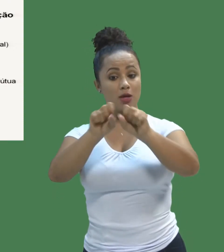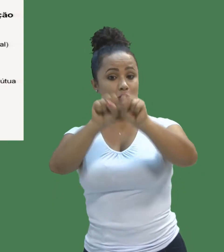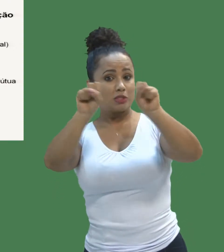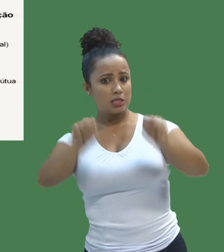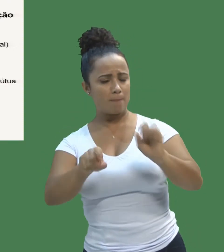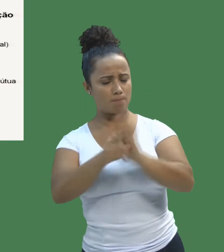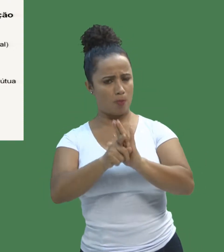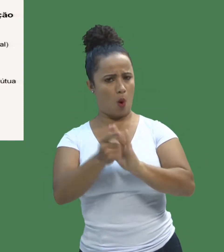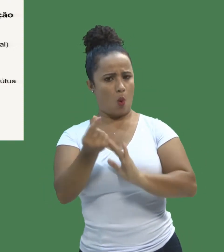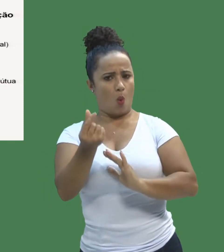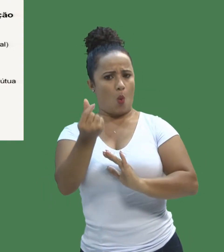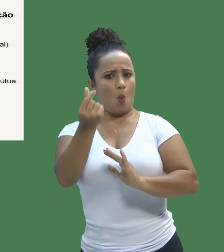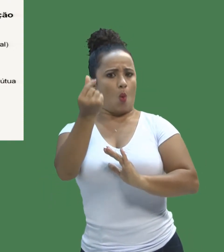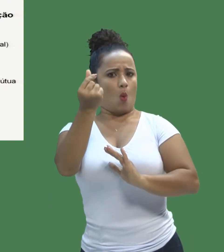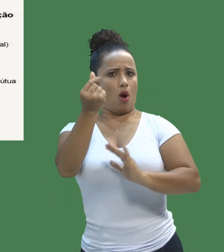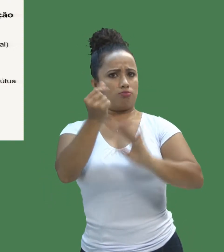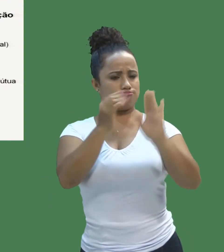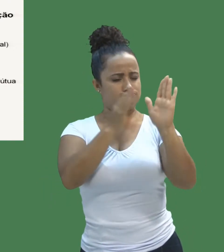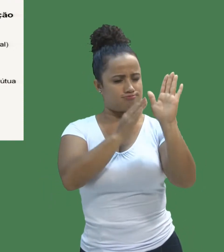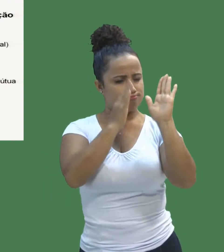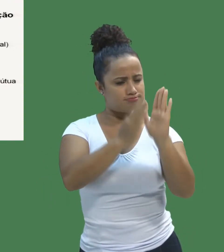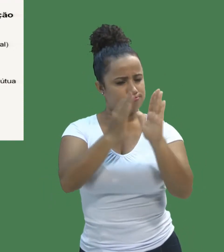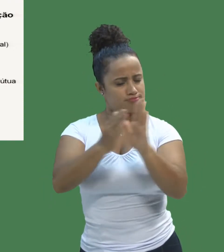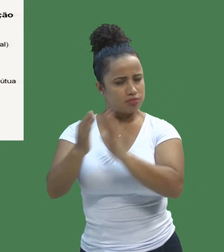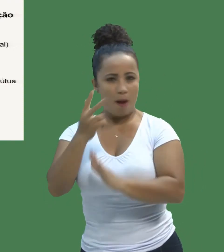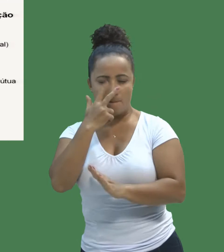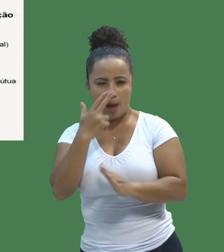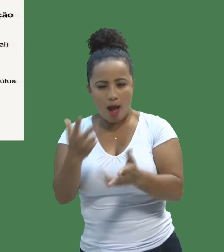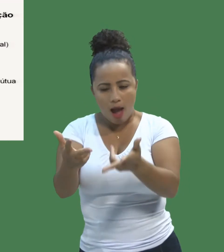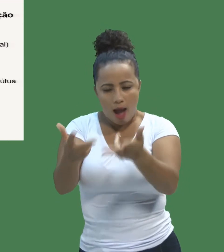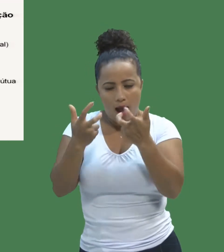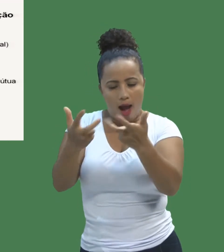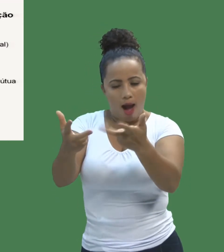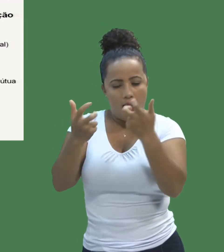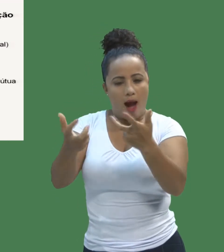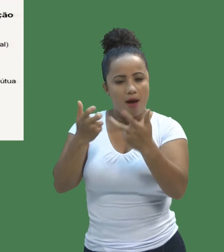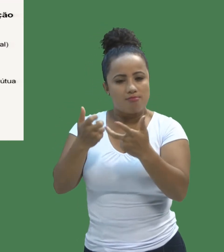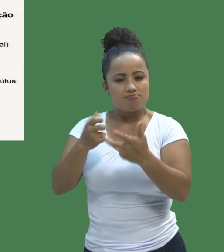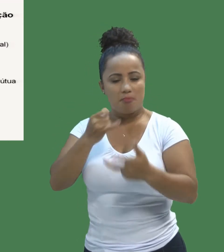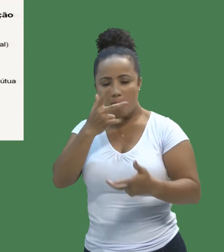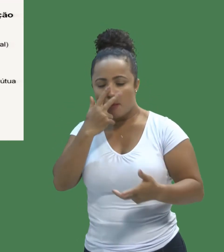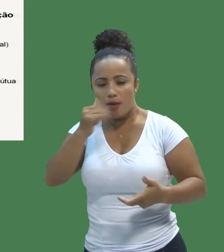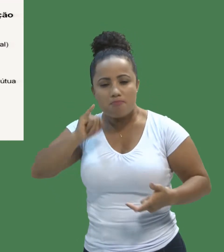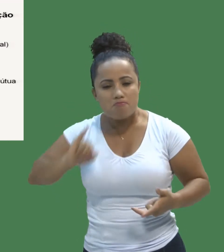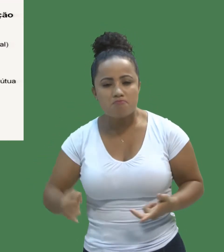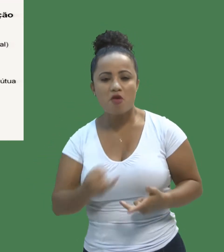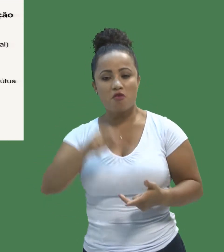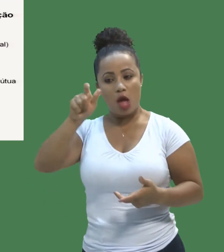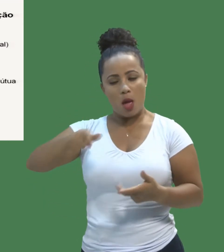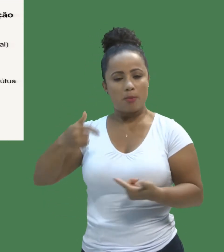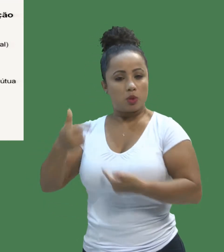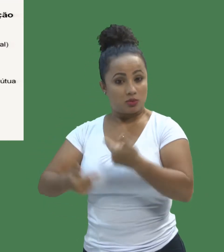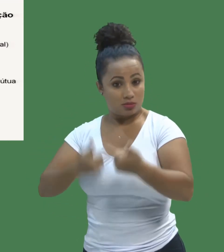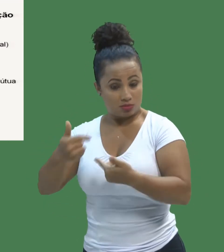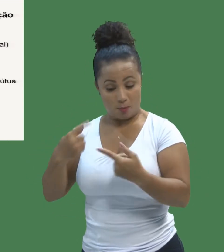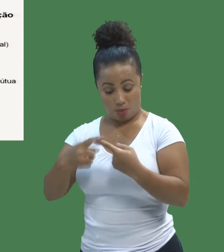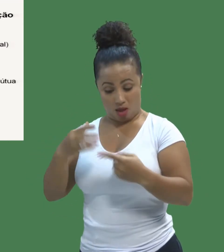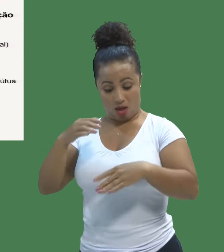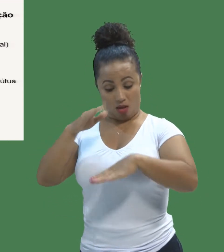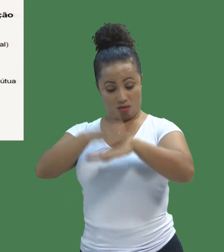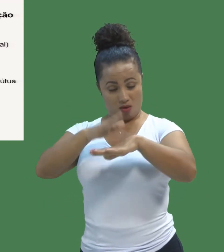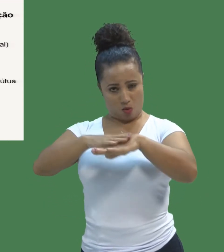a relação se caracteriza como de exploração dos operários pelos donos dos meios de